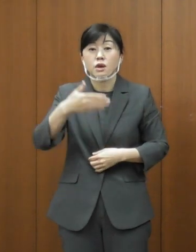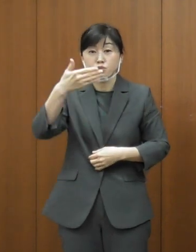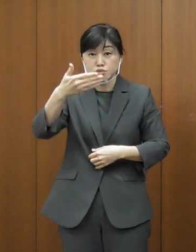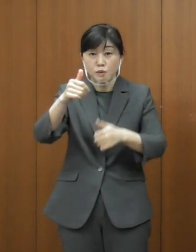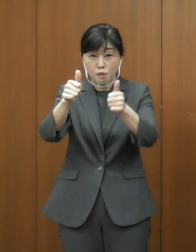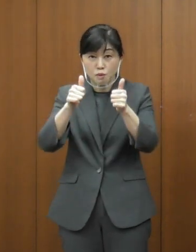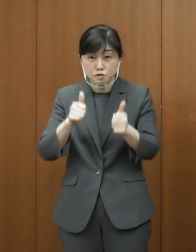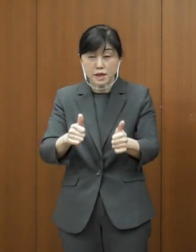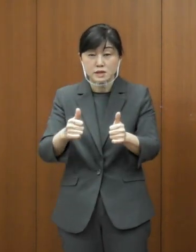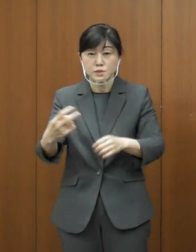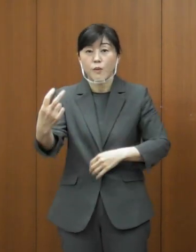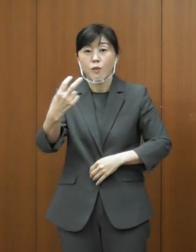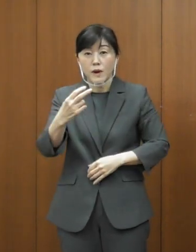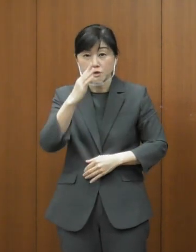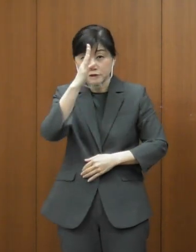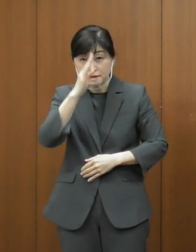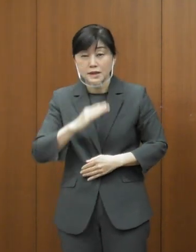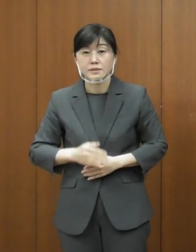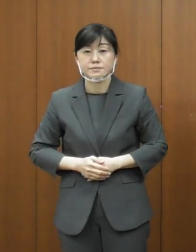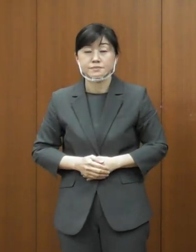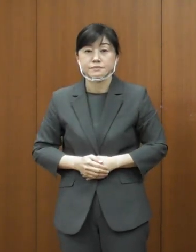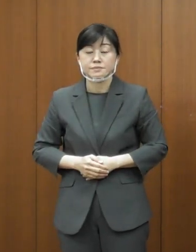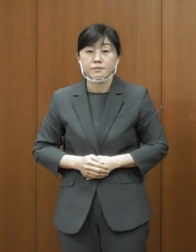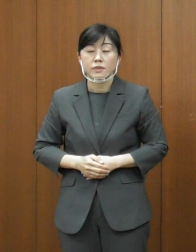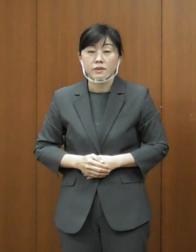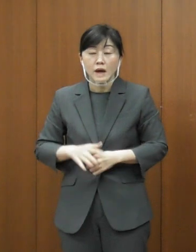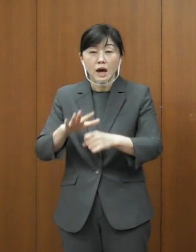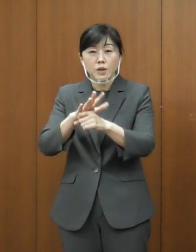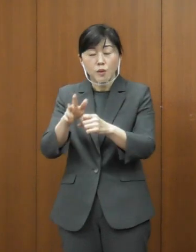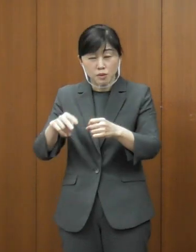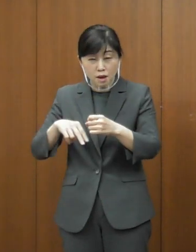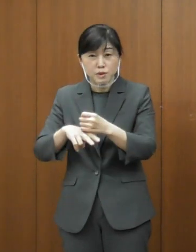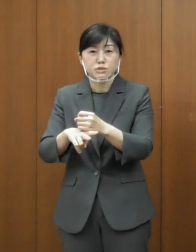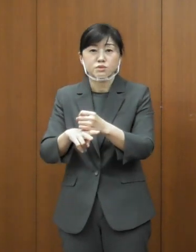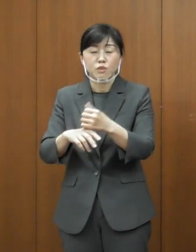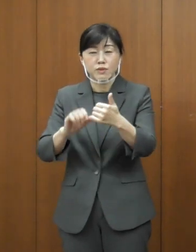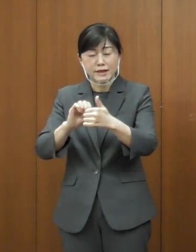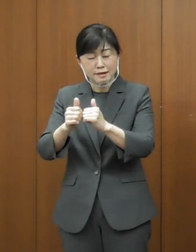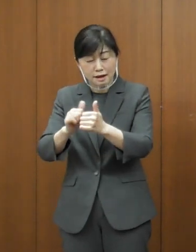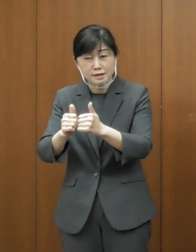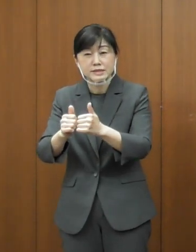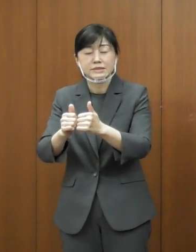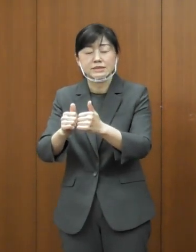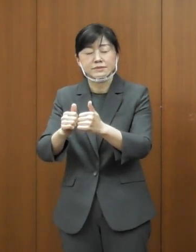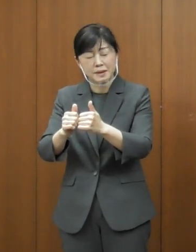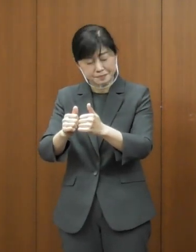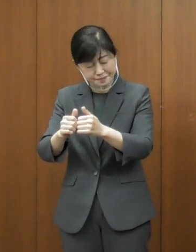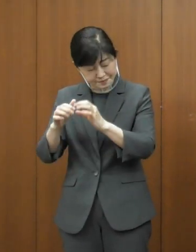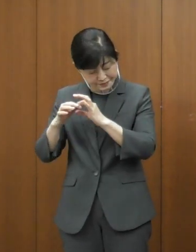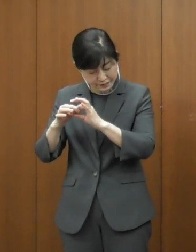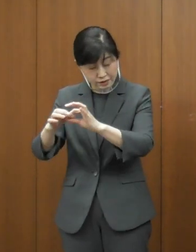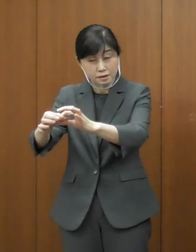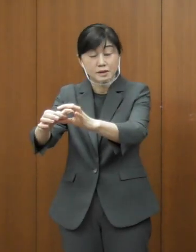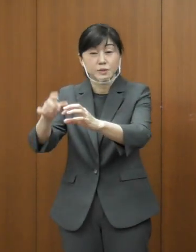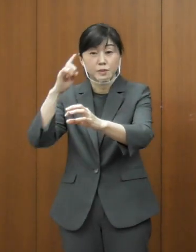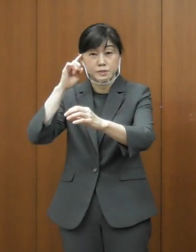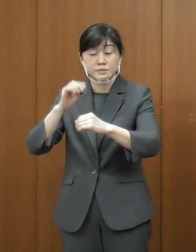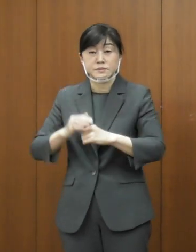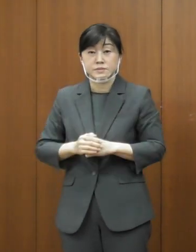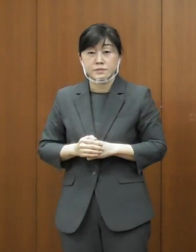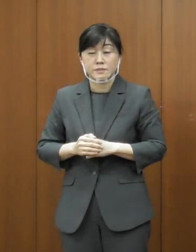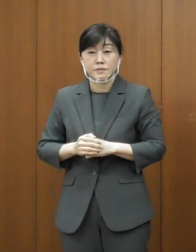認をお願いします。新型コロナウイルスとの戦いは長期戦となります。この